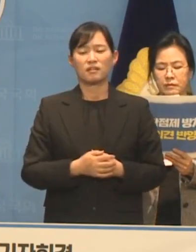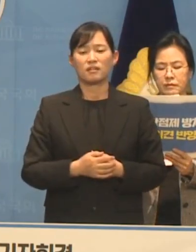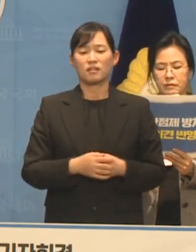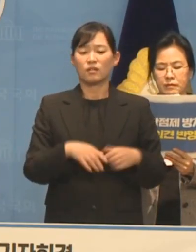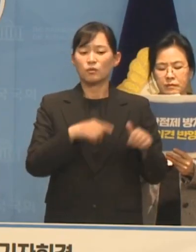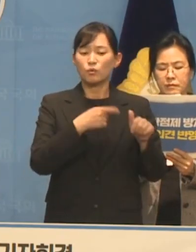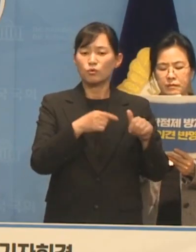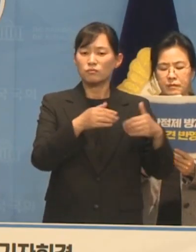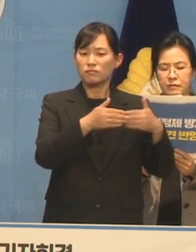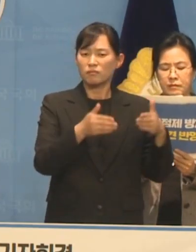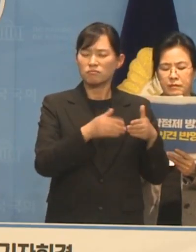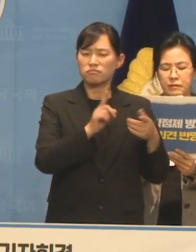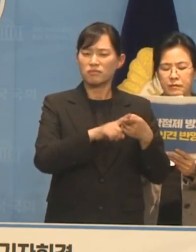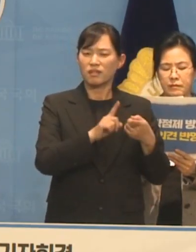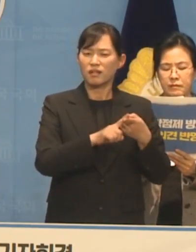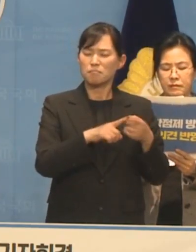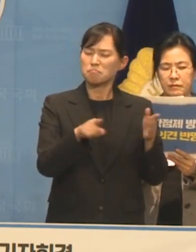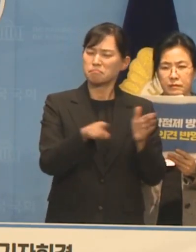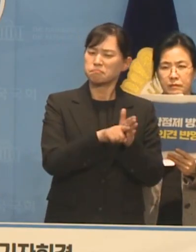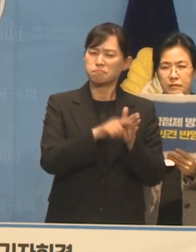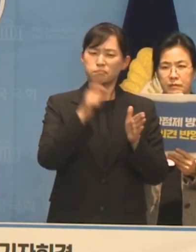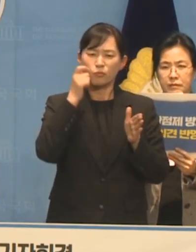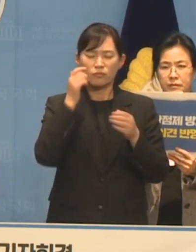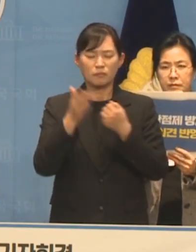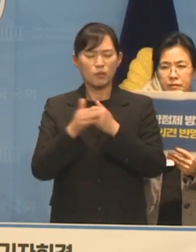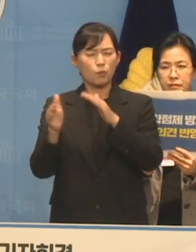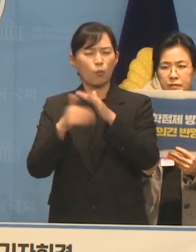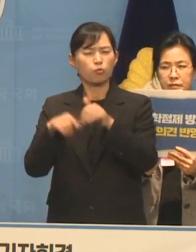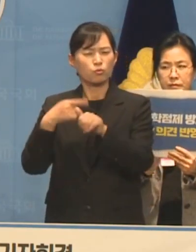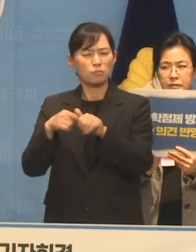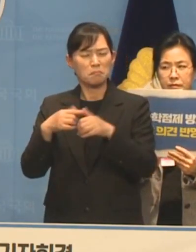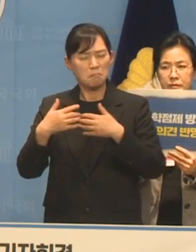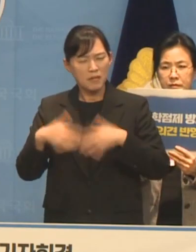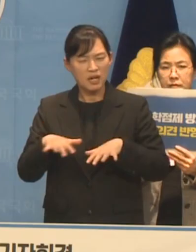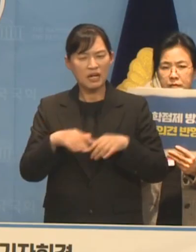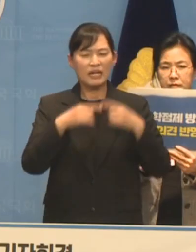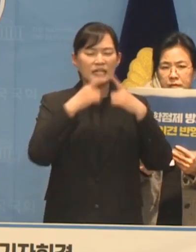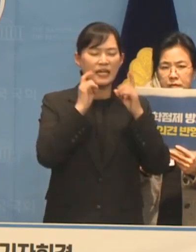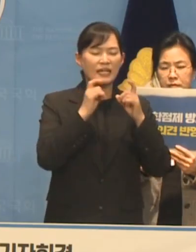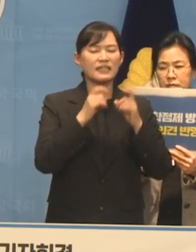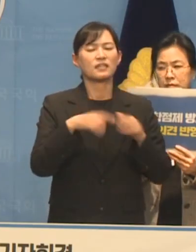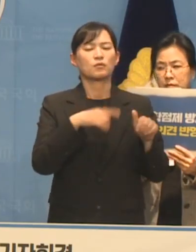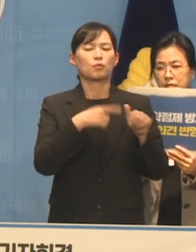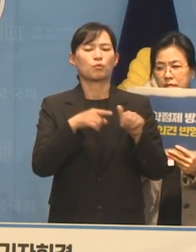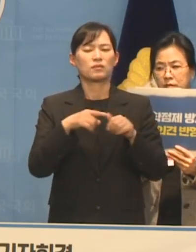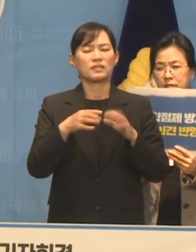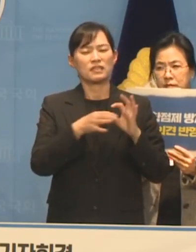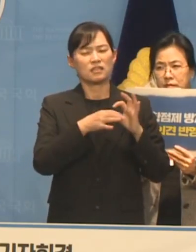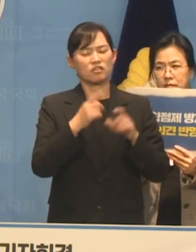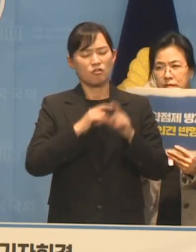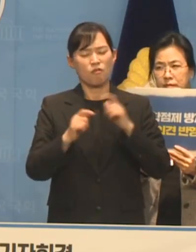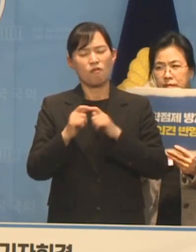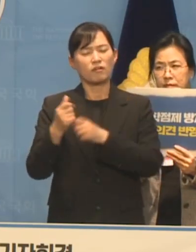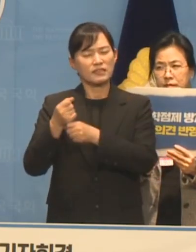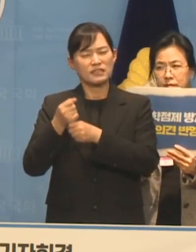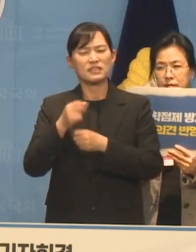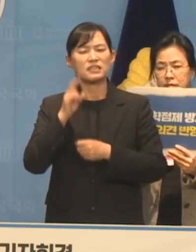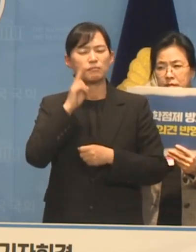전반적인 교육당국에 대한 신뢰 결여로 공교육 기능이 약화되고 사교육 의정화가로 연결되고 있음을